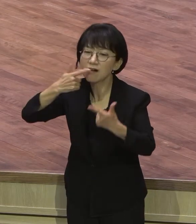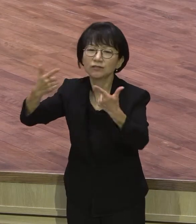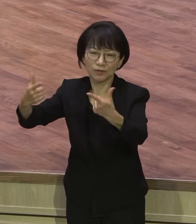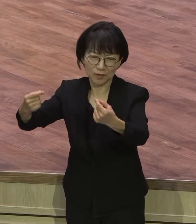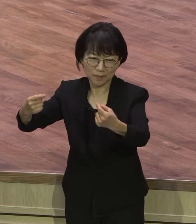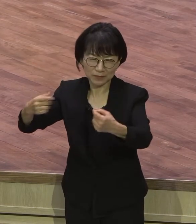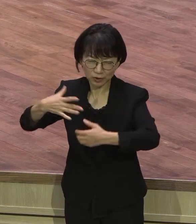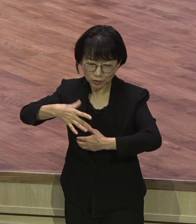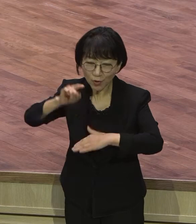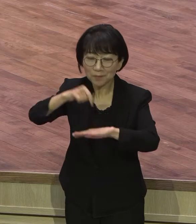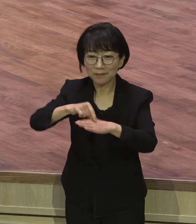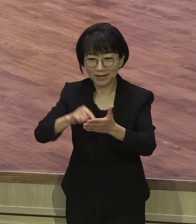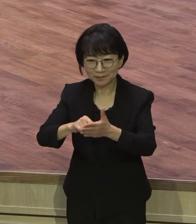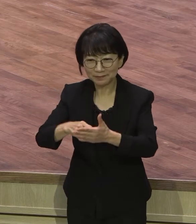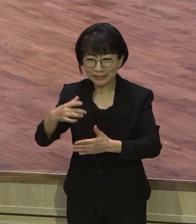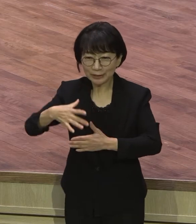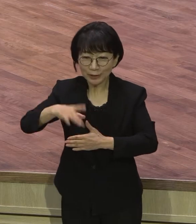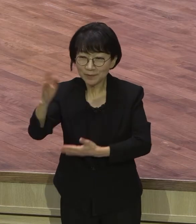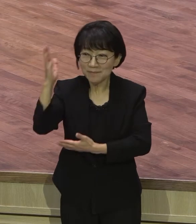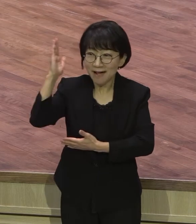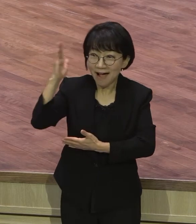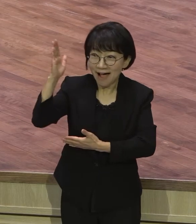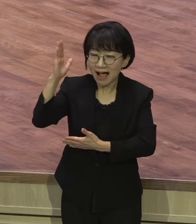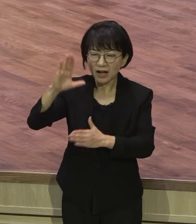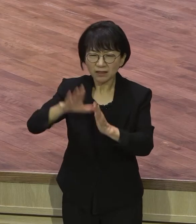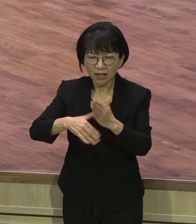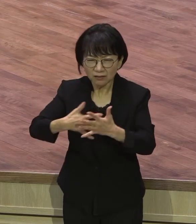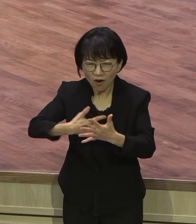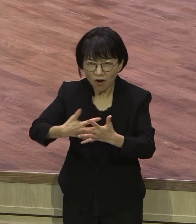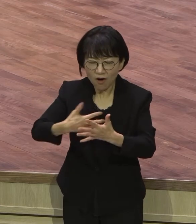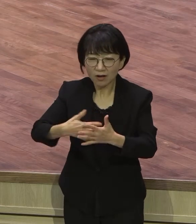오늘 꼭 처음 설교하는 것처럼 두르고 떨림으로